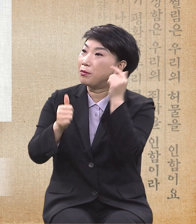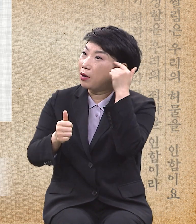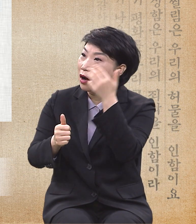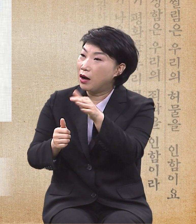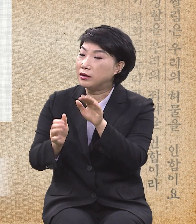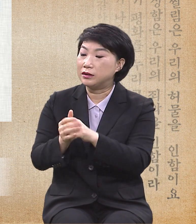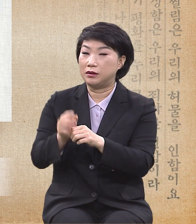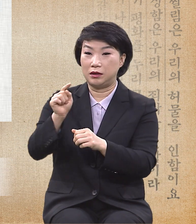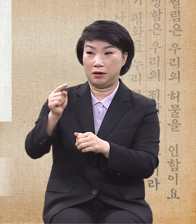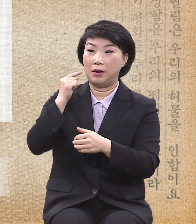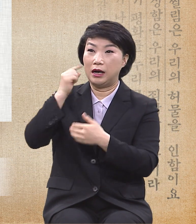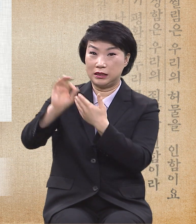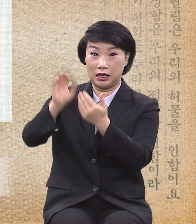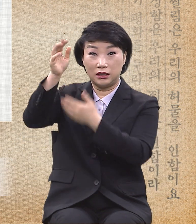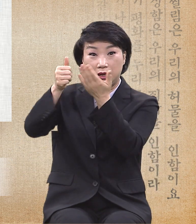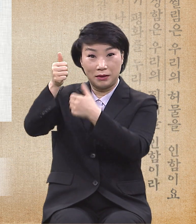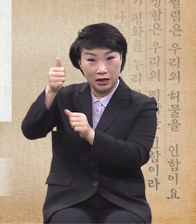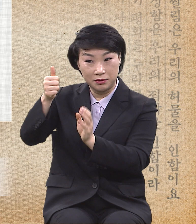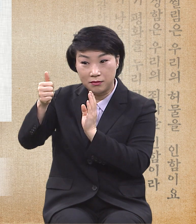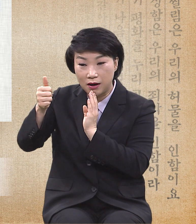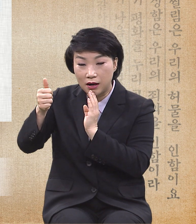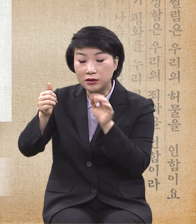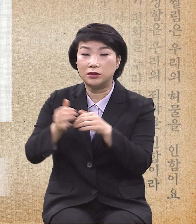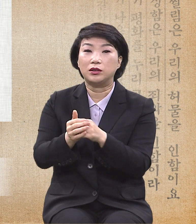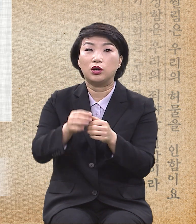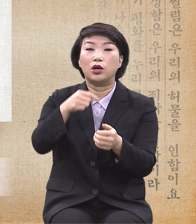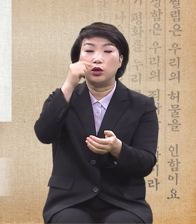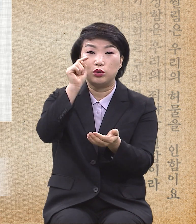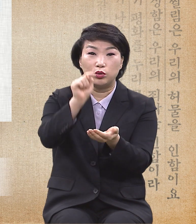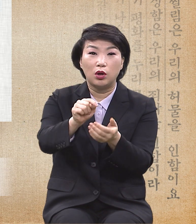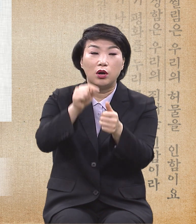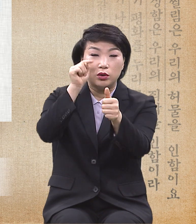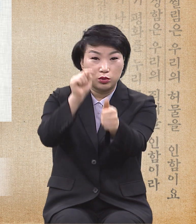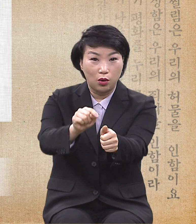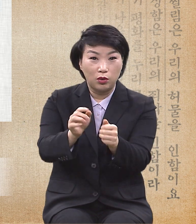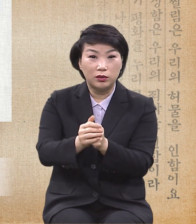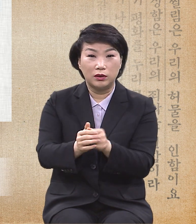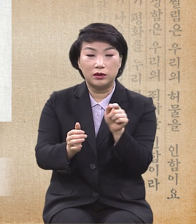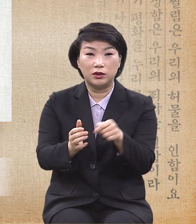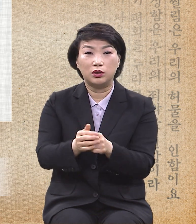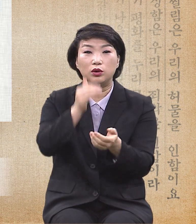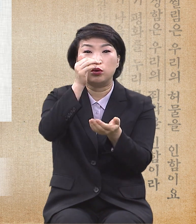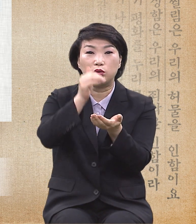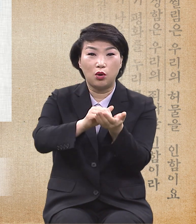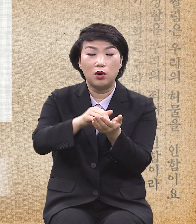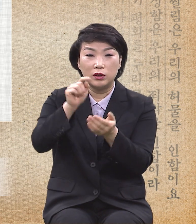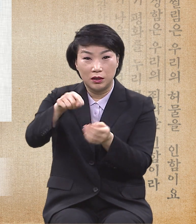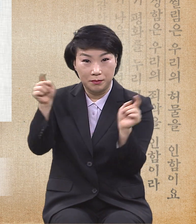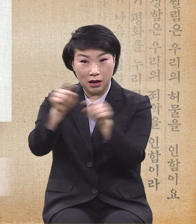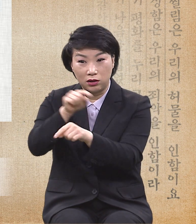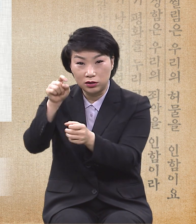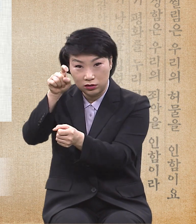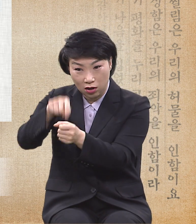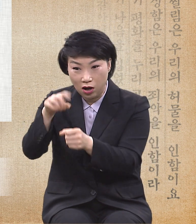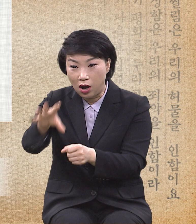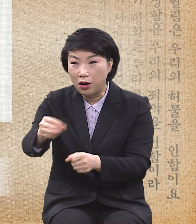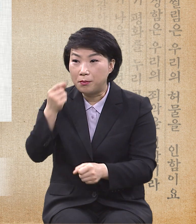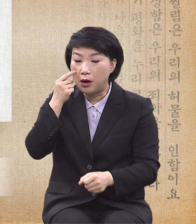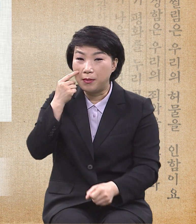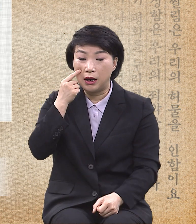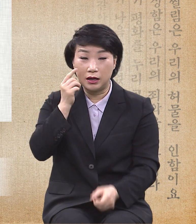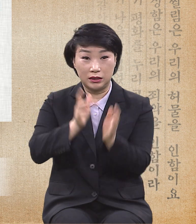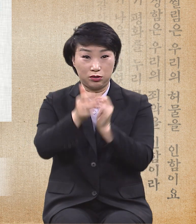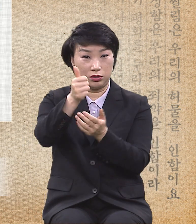가로되 내가 만일 하나님의 아들이여든 명하여 이 돌들이 떡덩이가 되게 하라. 예수께서 대답하여